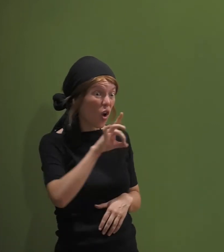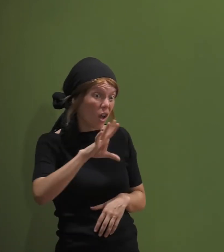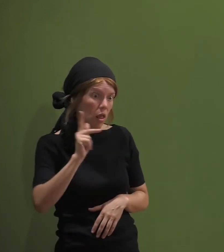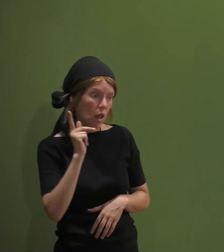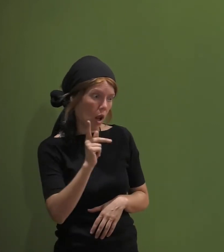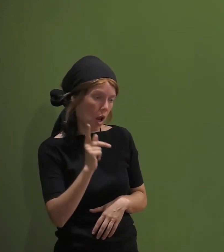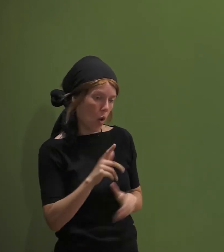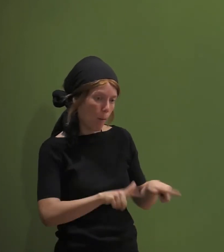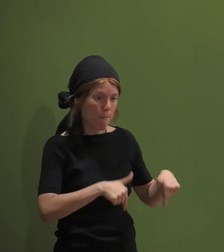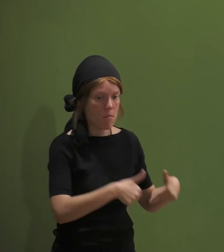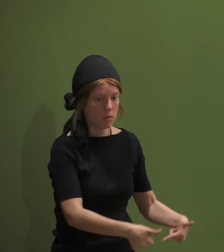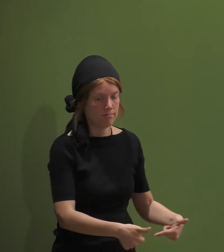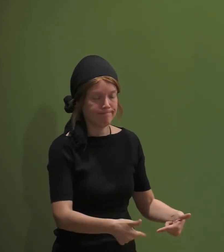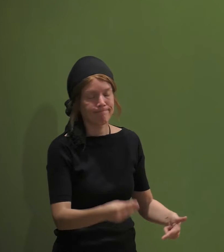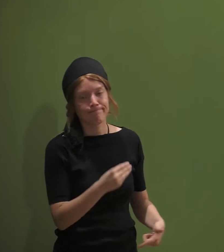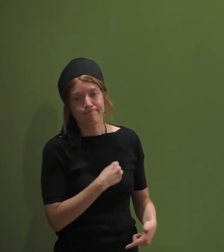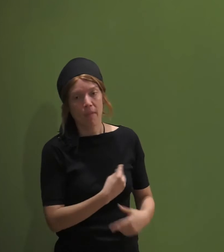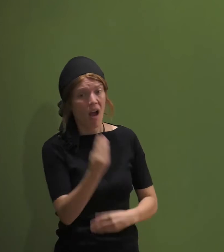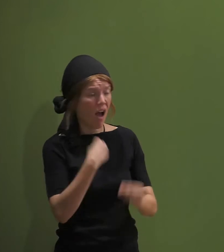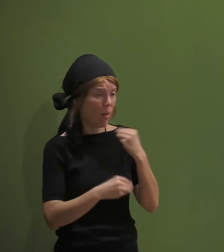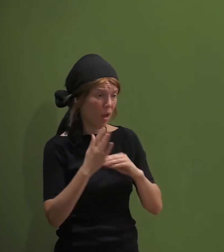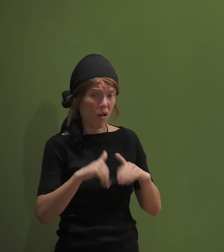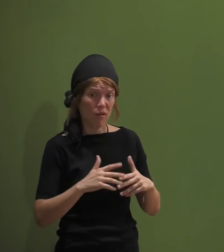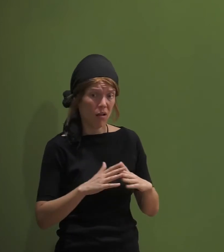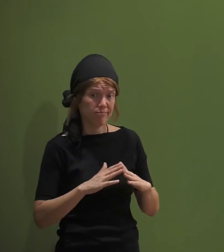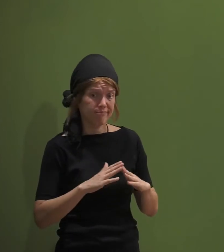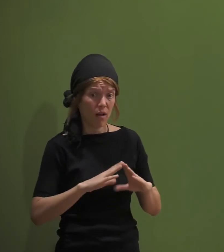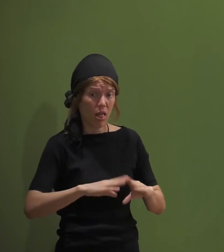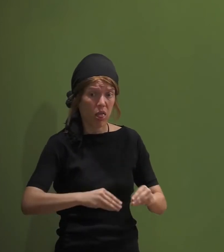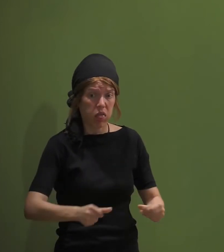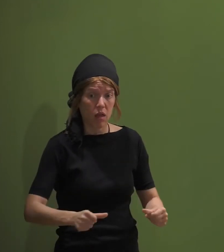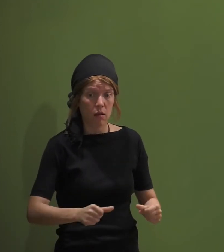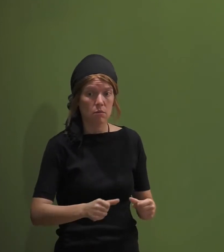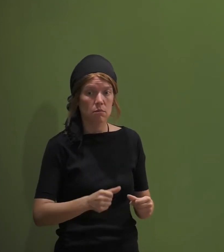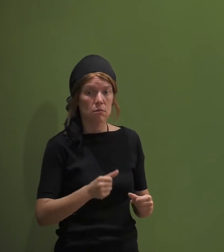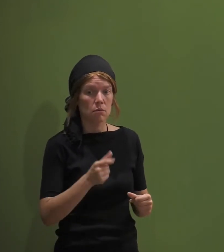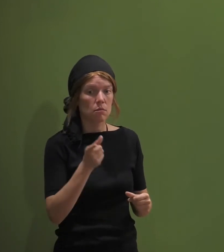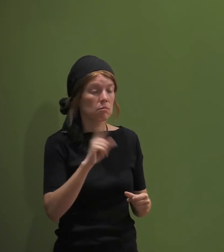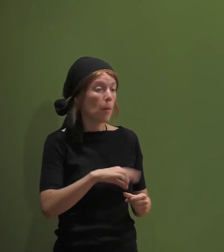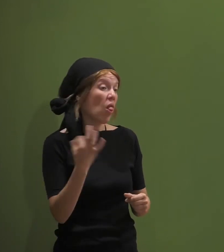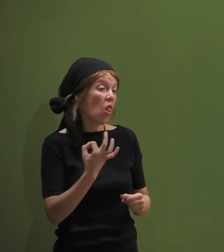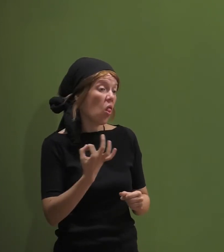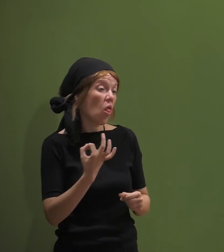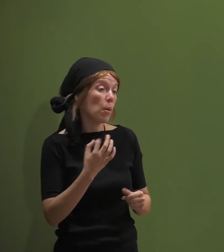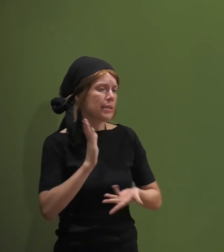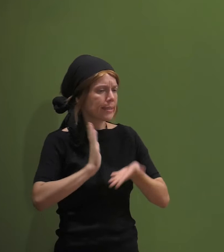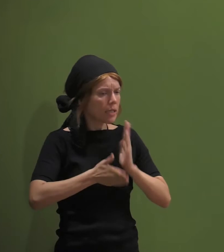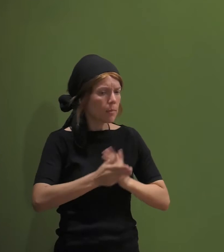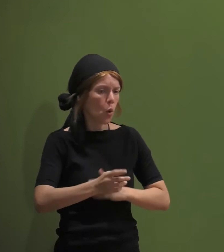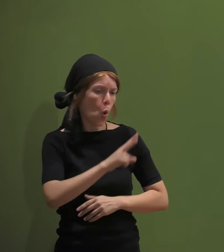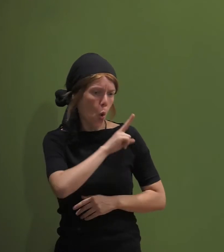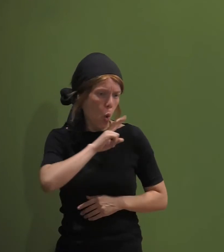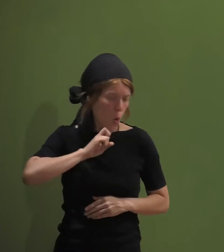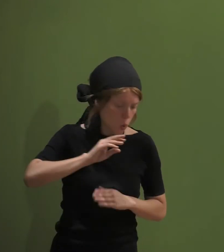kilos. Lamentablemente, los alimentos son perecederos y normalmente muy perecederos a menos que sean sometidos a tratamientos de